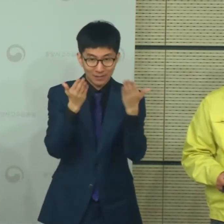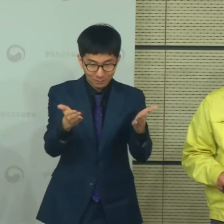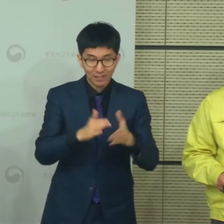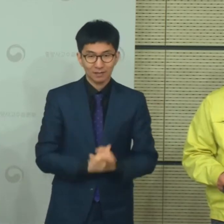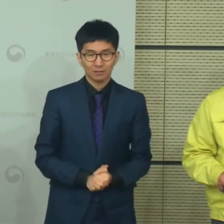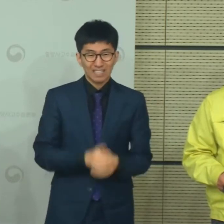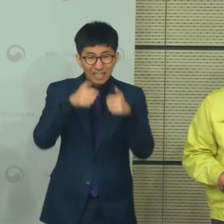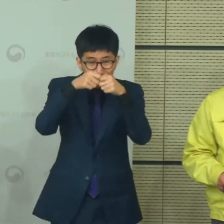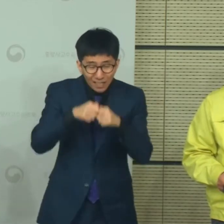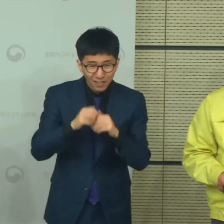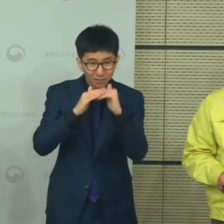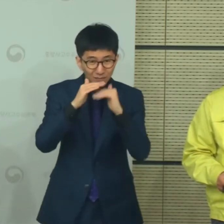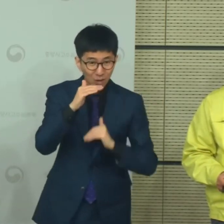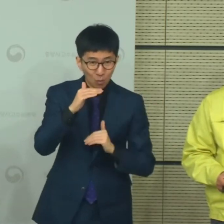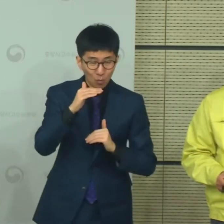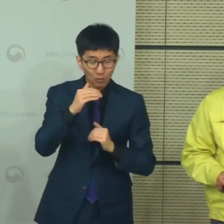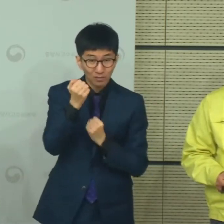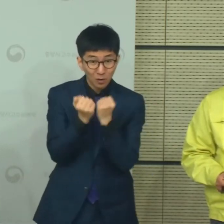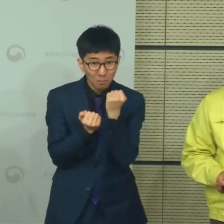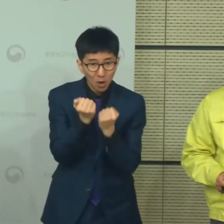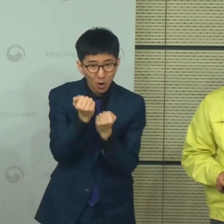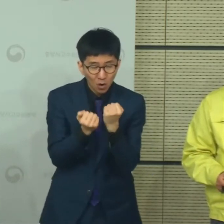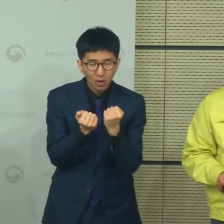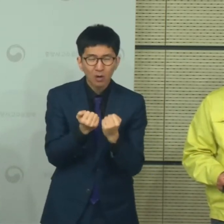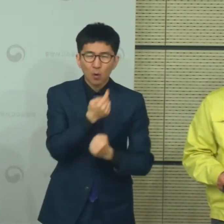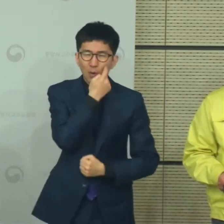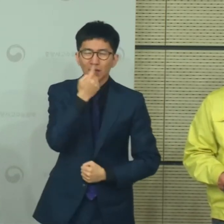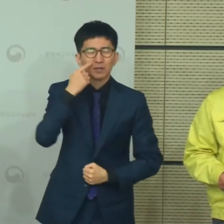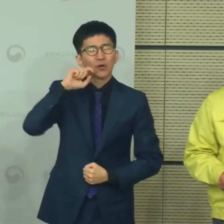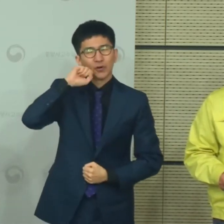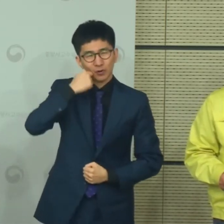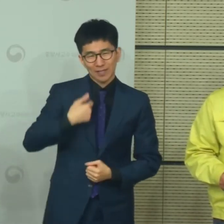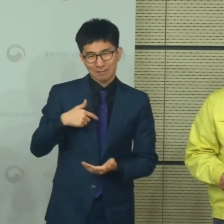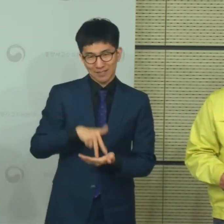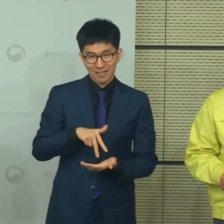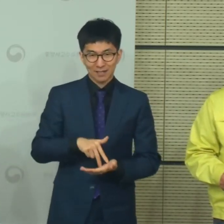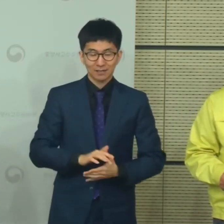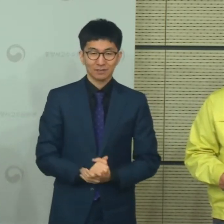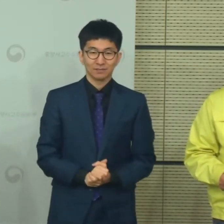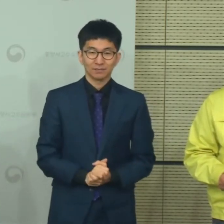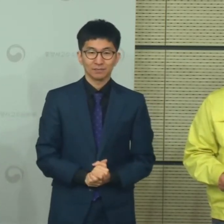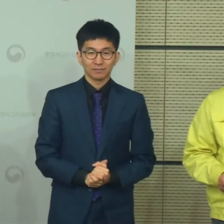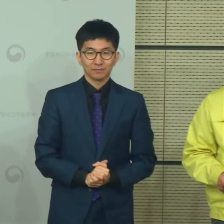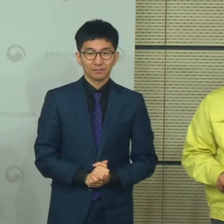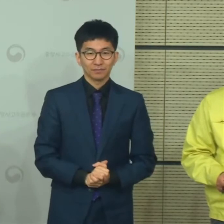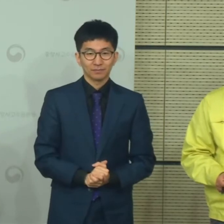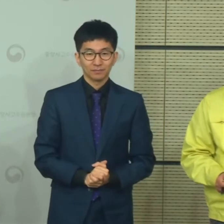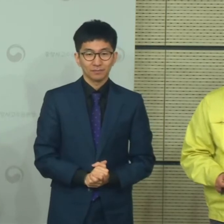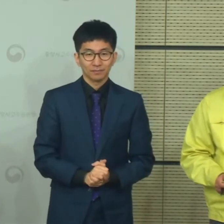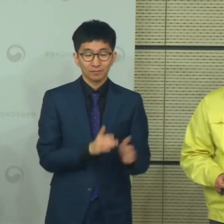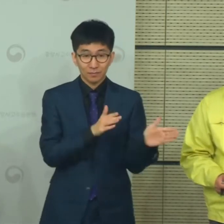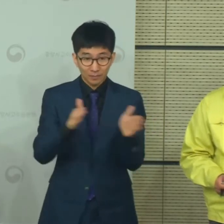제가 구체적인 상황까지는 그 제가 확인할 수 있는 상황이 아니라는 점 말씀드리고요. 그